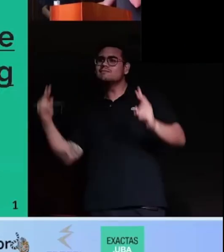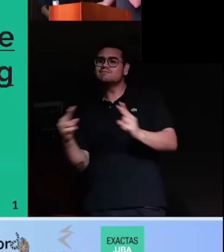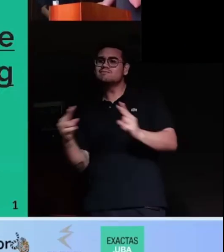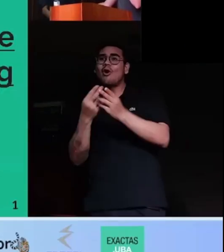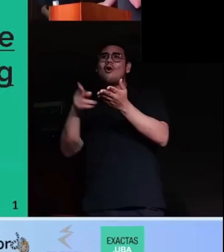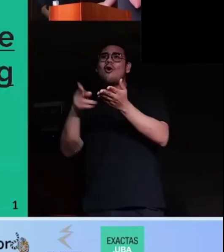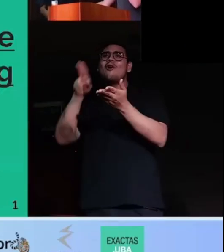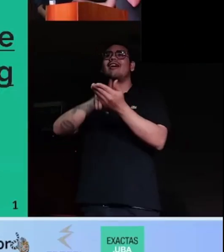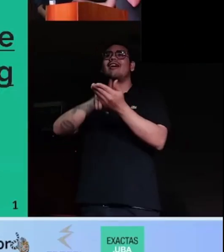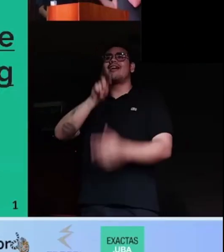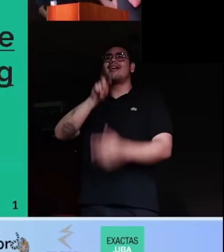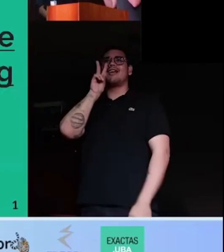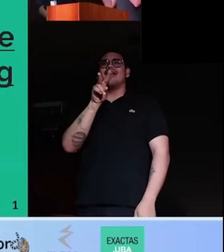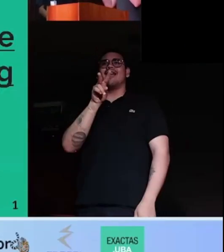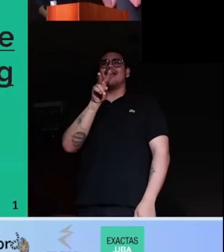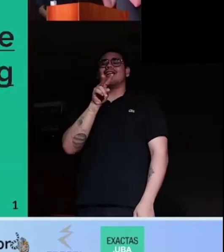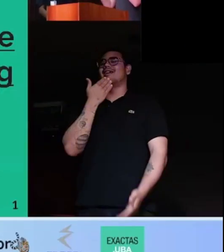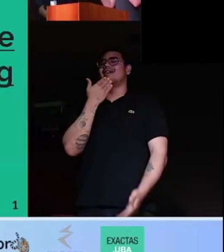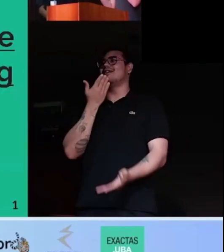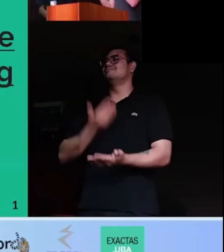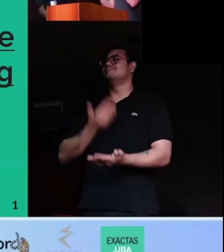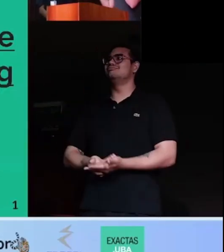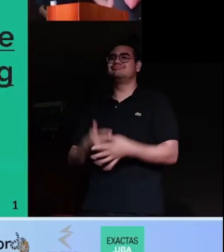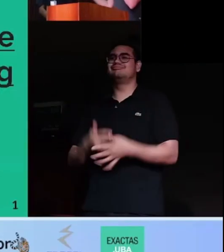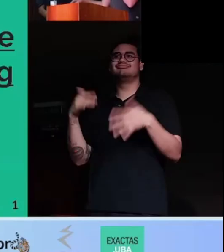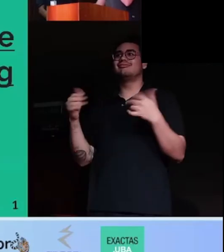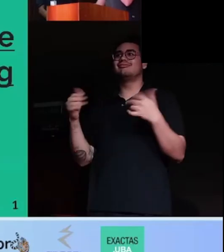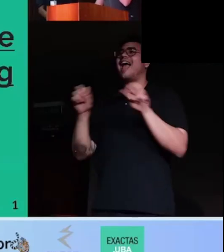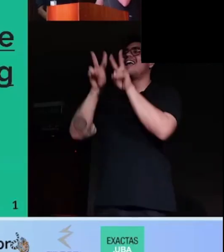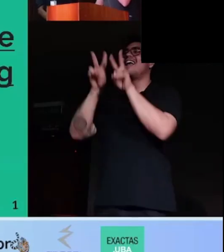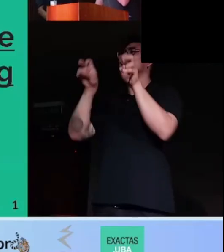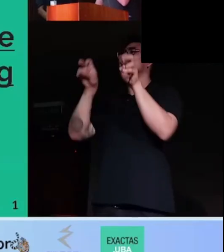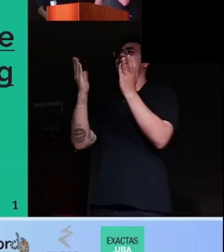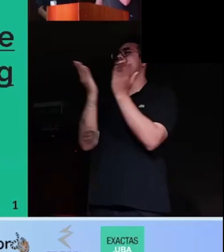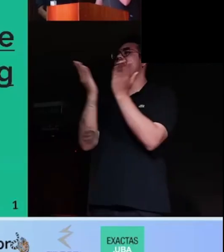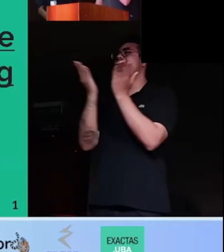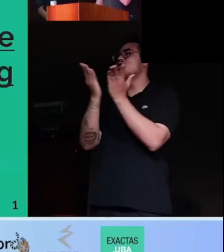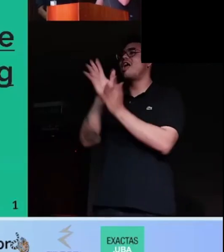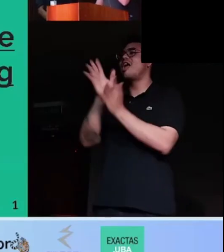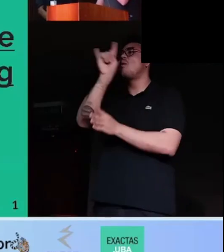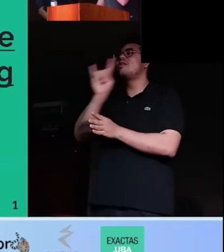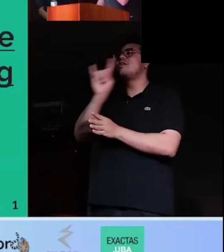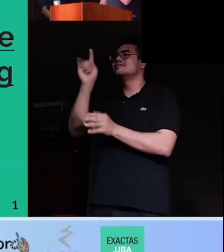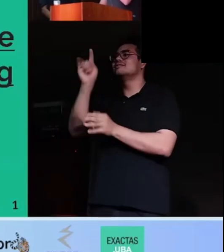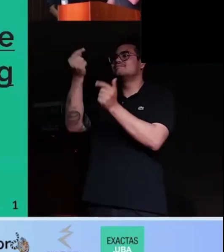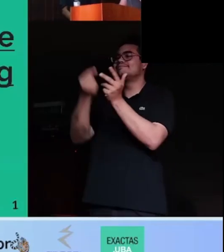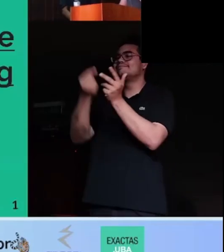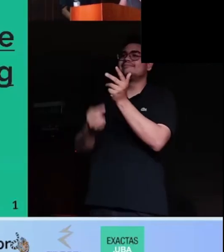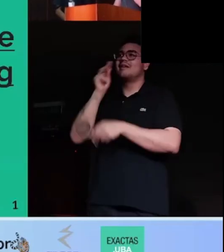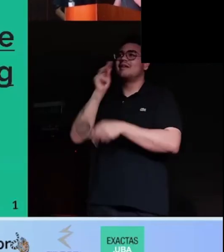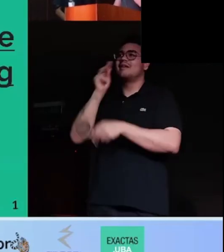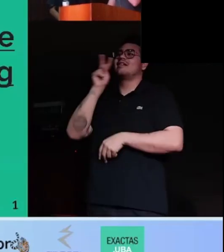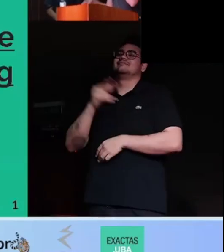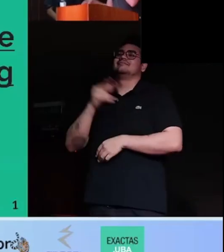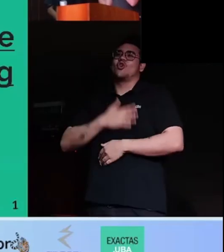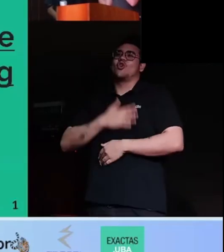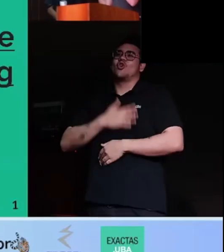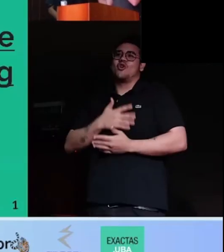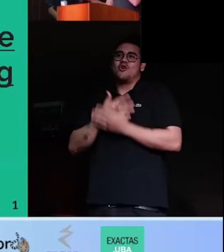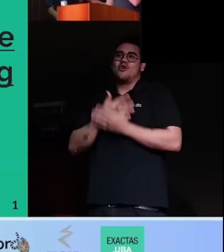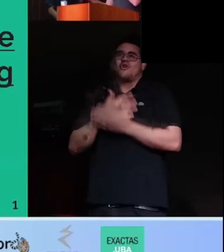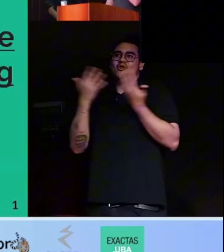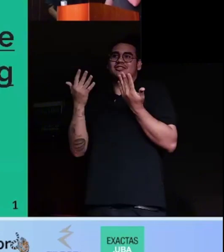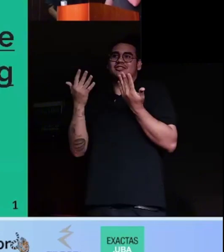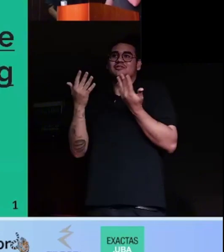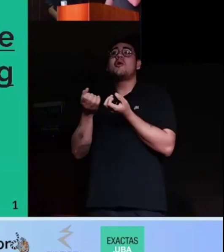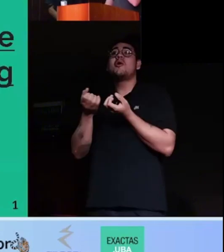¿sí? Sobre todo, bueno, yo los veo en lo académico, a mí me pone muy contento porque significa que algo hemos